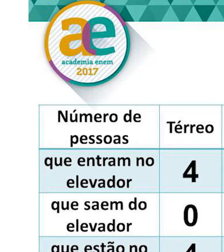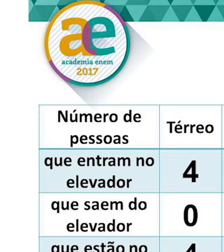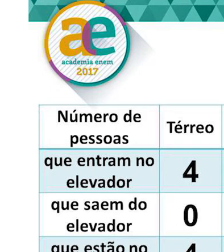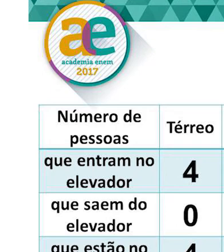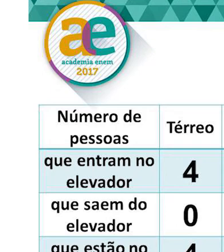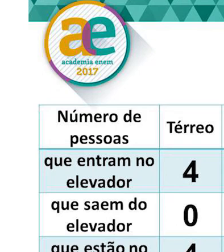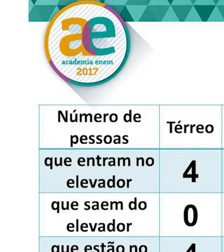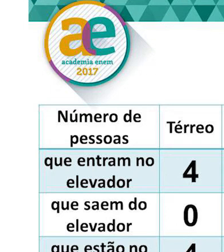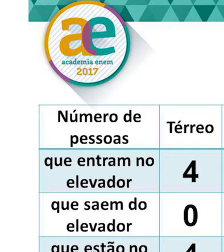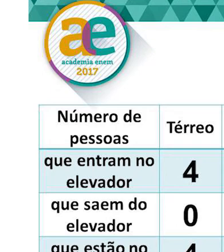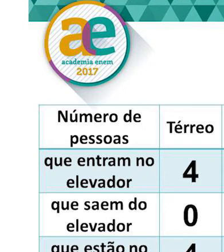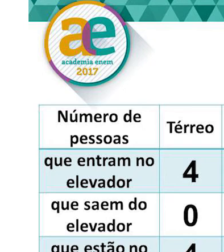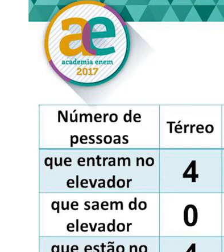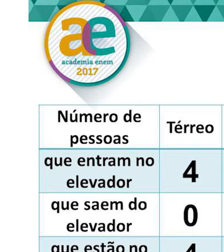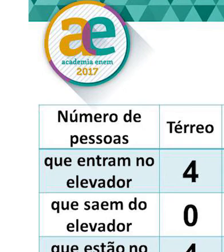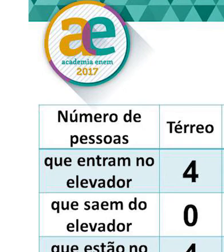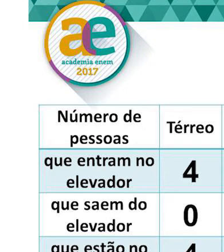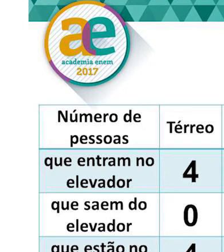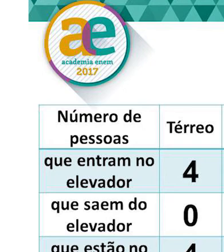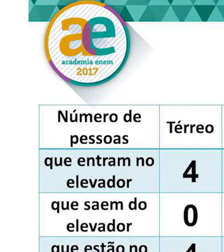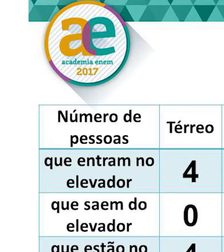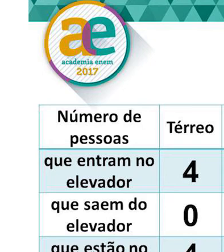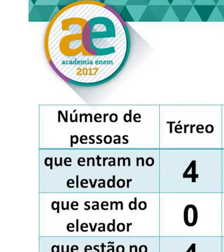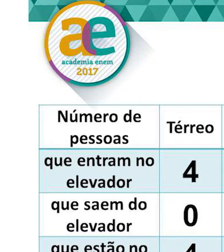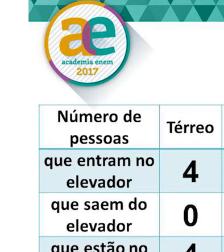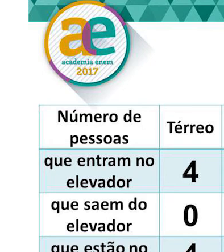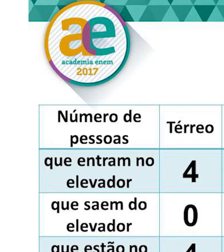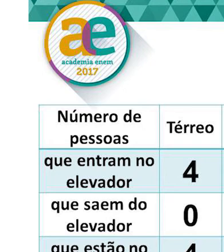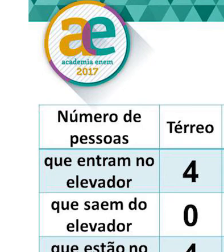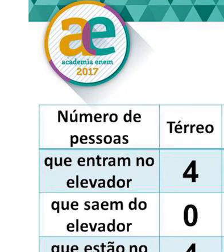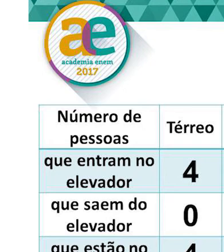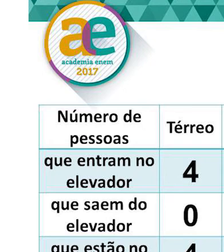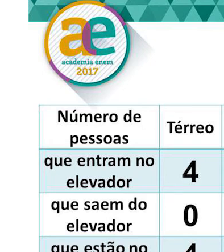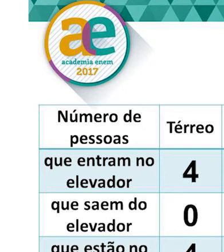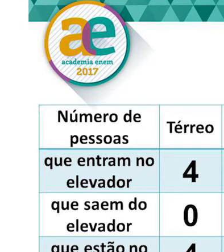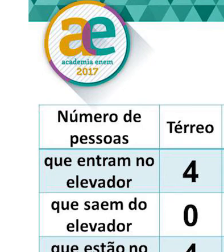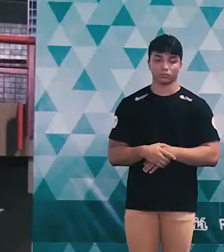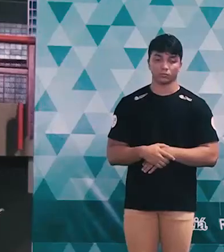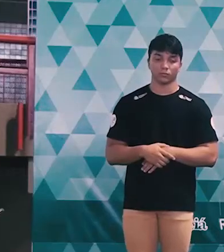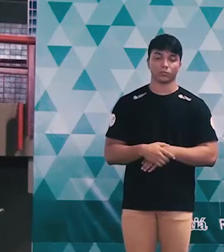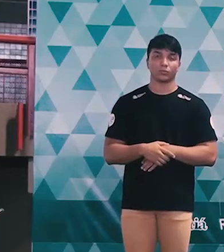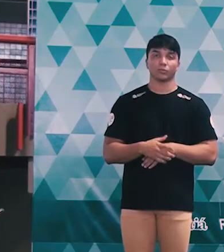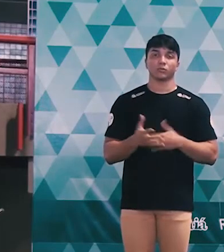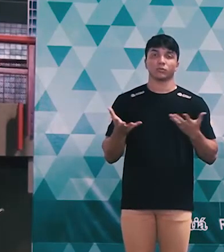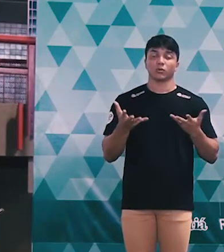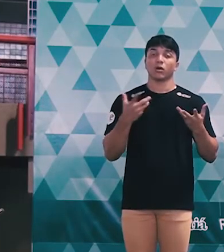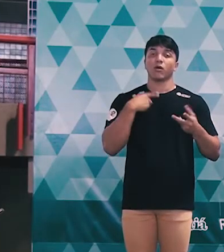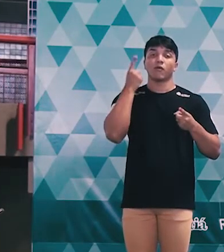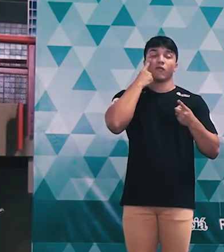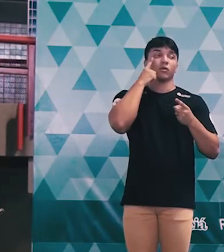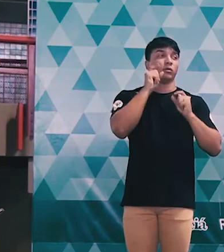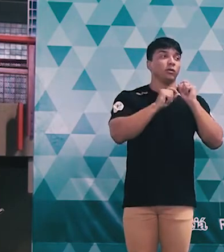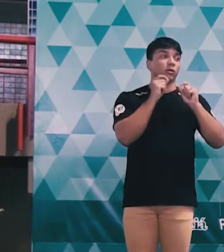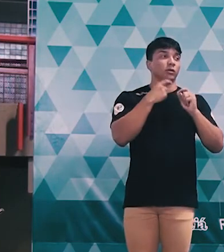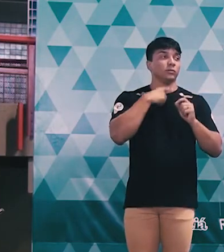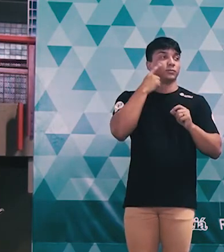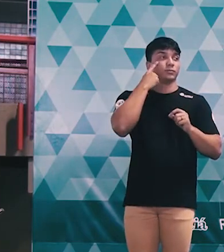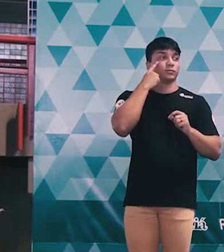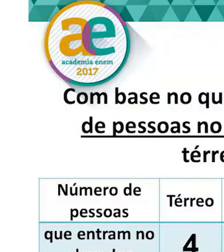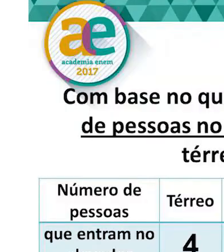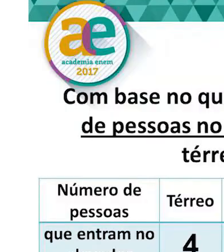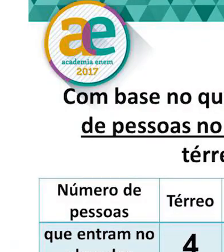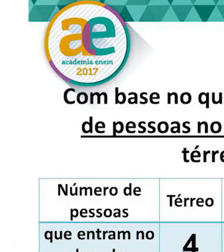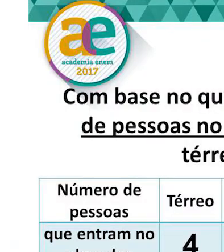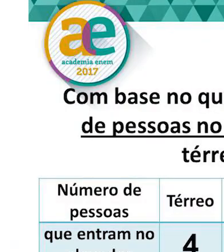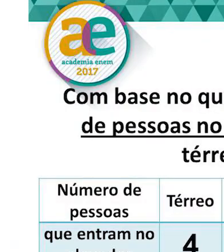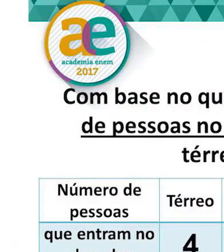9. Aí depois saíram 6. Ficaram com 3 pessoas no elevador. Então o que é que eu vou dizer? A pergunta da questão é o